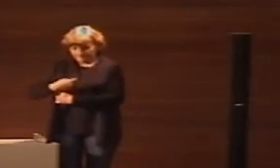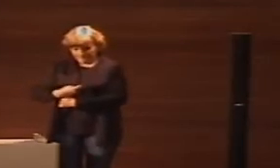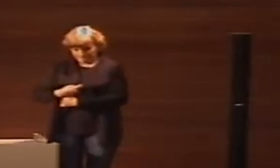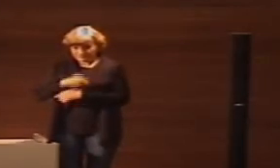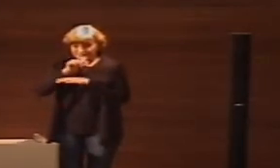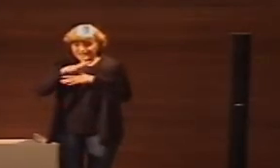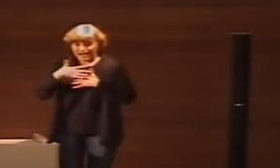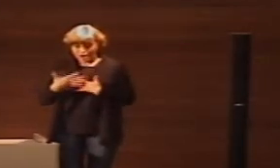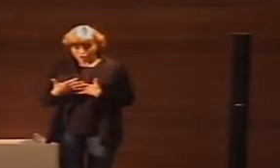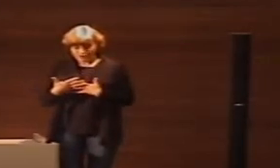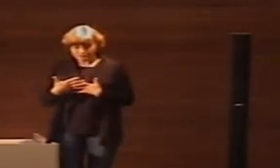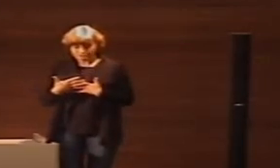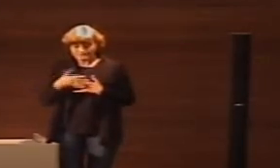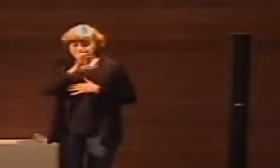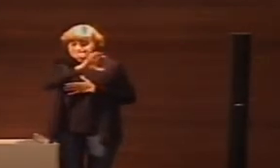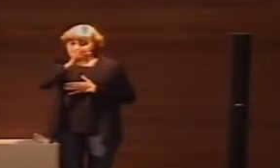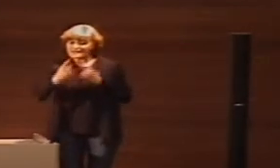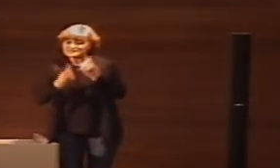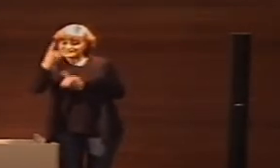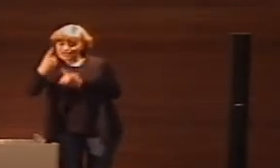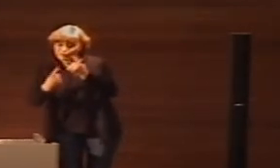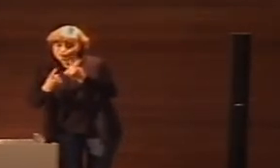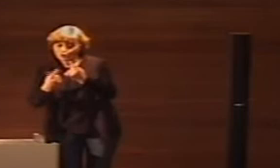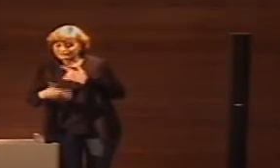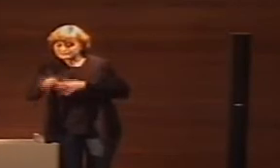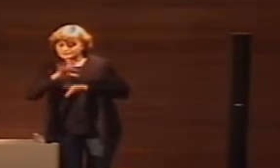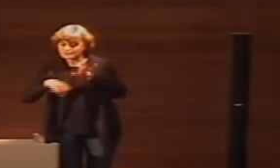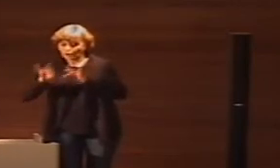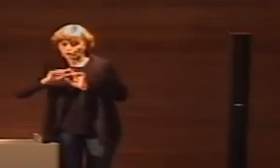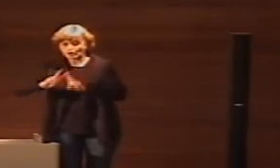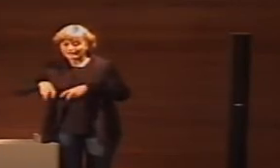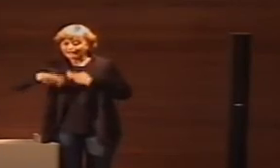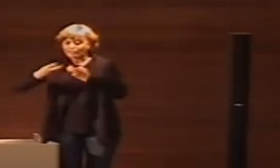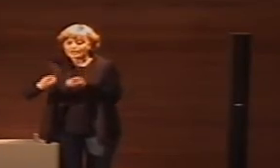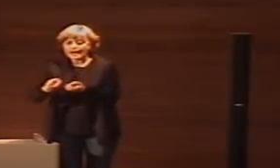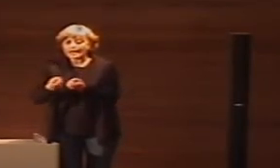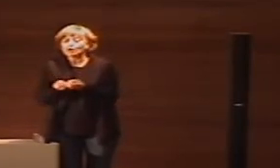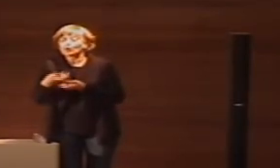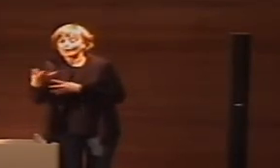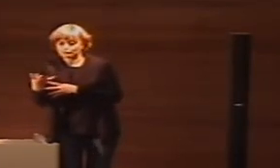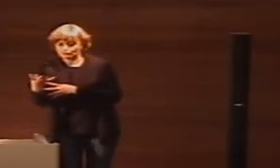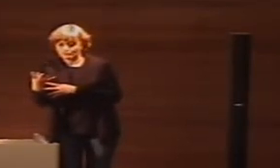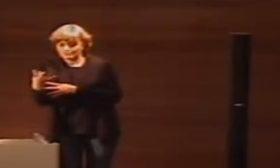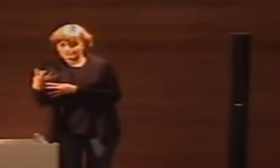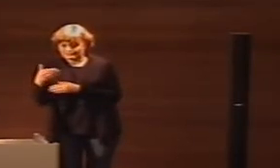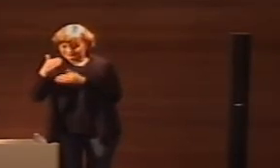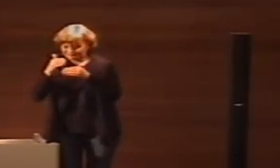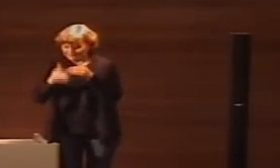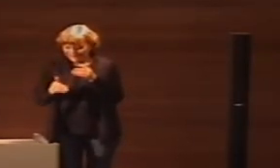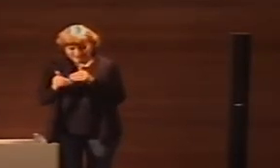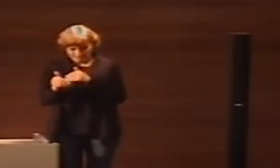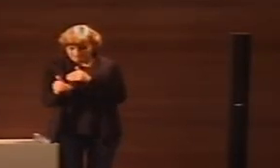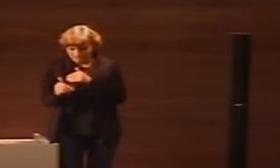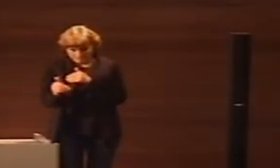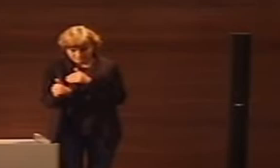métodos distintos para calcular su porcentaje de reciclaje. Y otras cuestiones importantes que no he